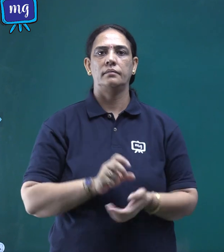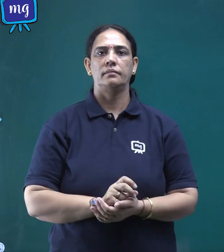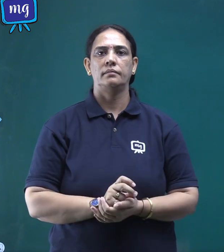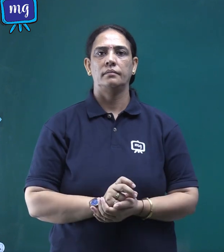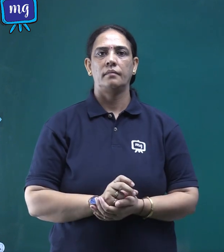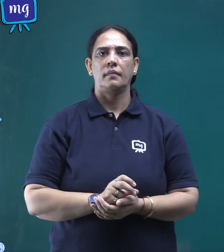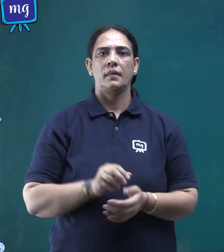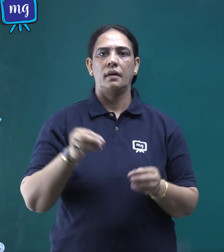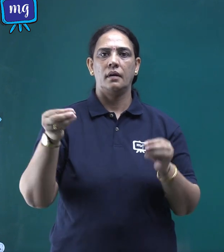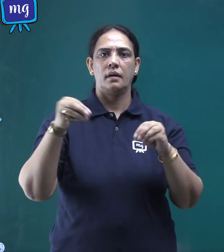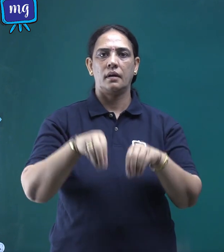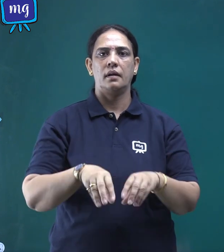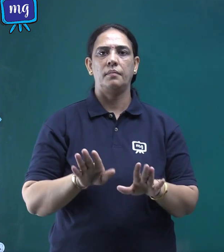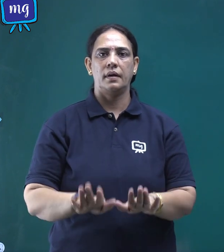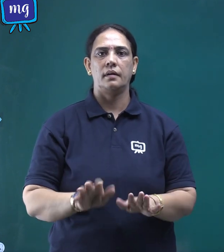रखने पर